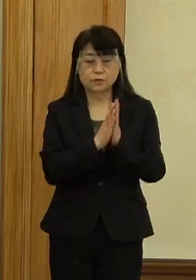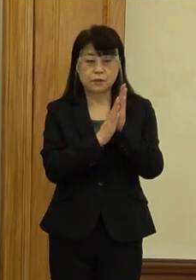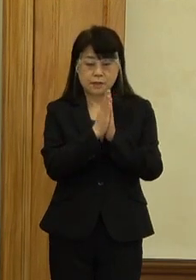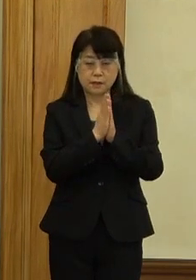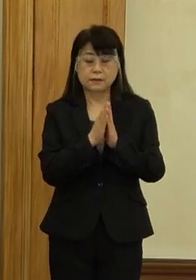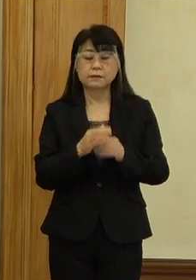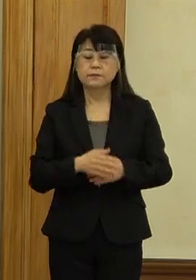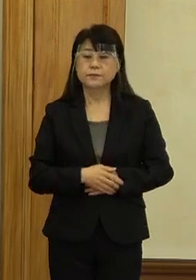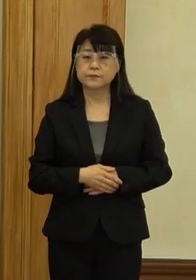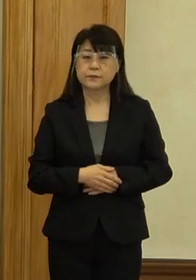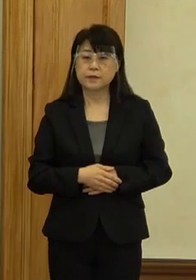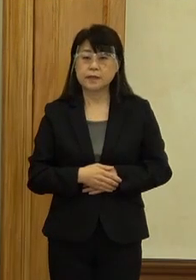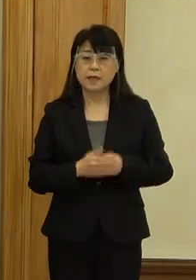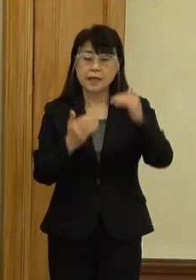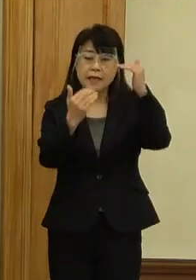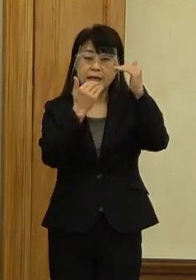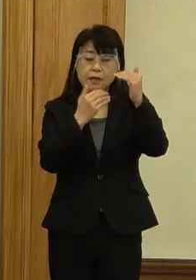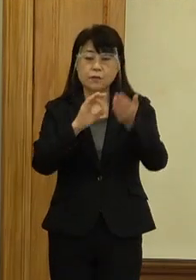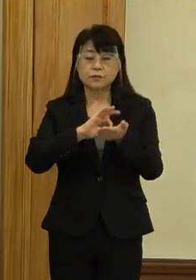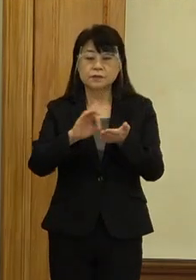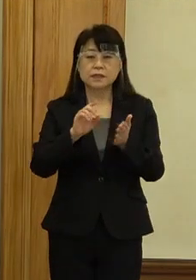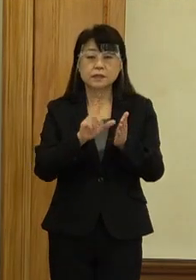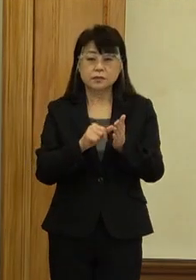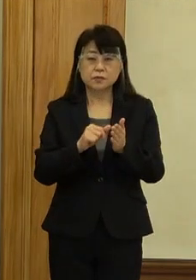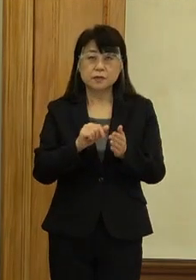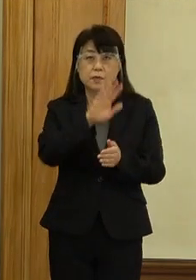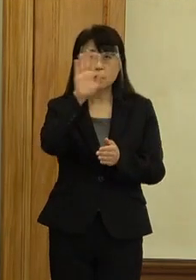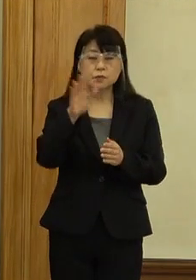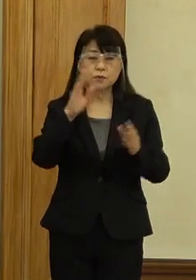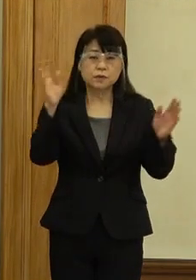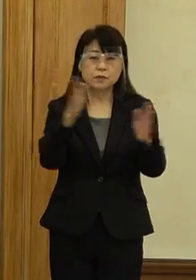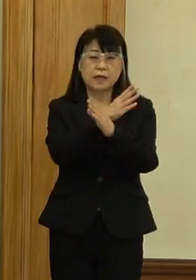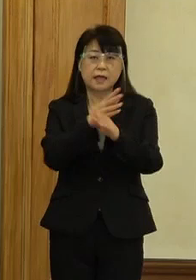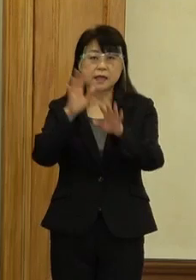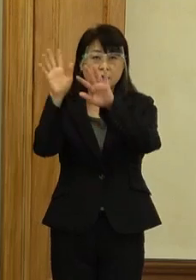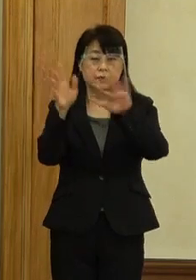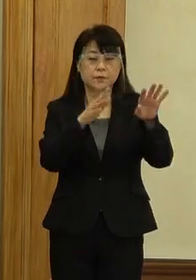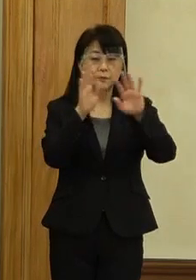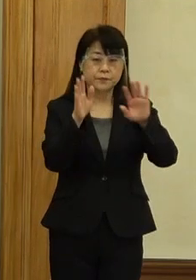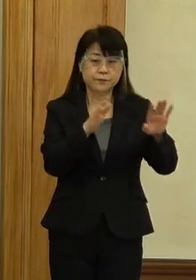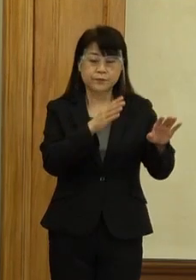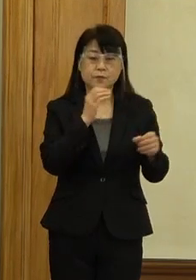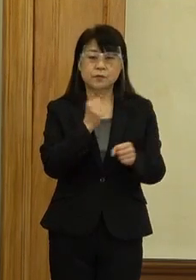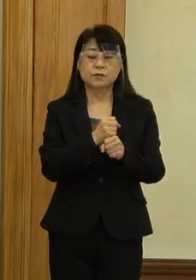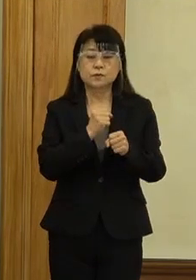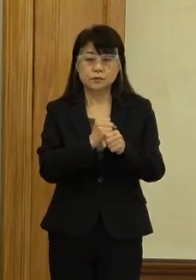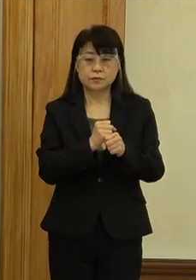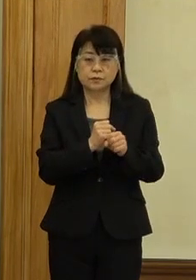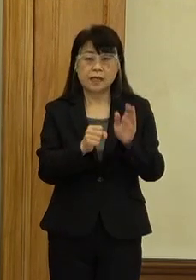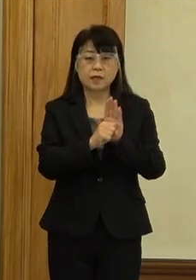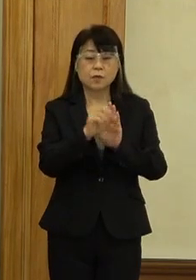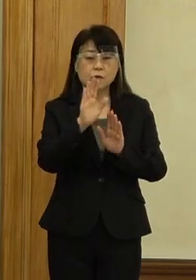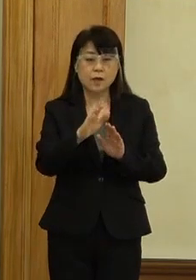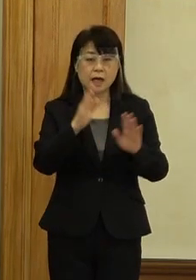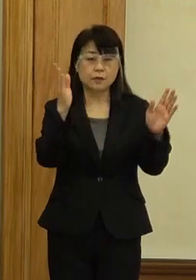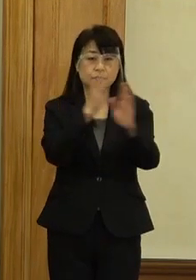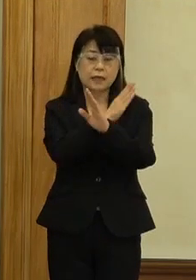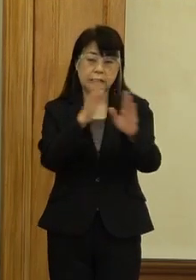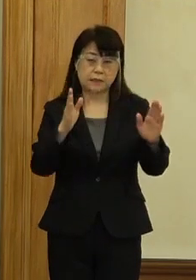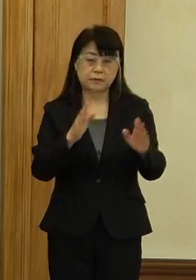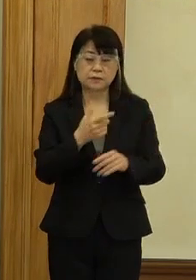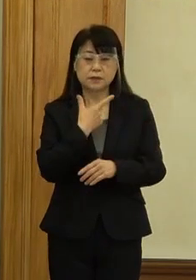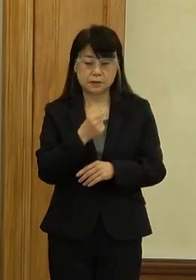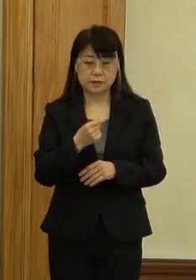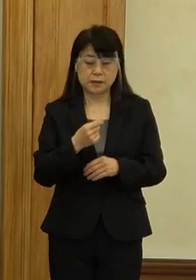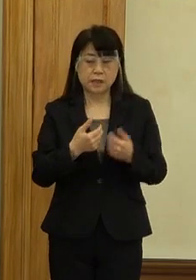。エアコンの使用時においても空気の流れを作り、効率的な換気対策を取っていただくほか、